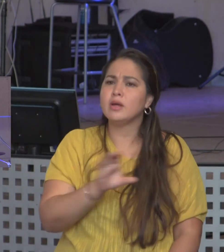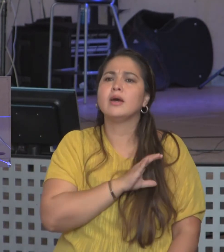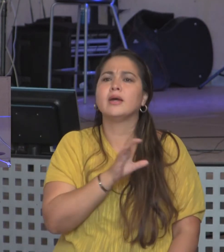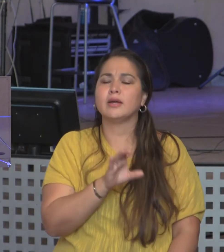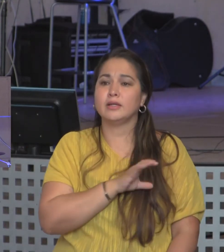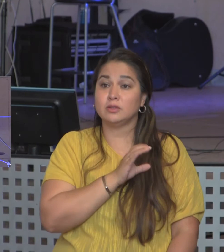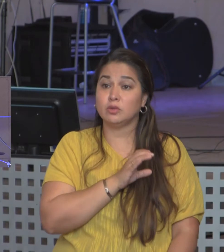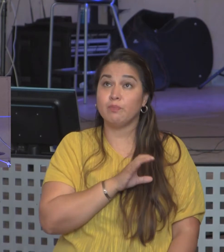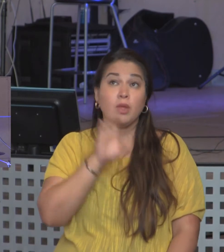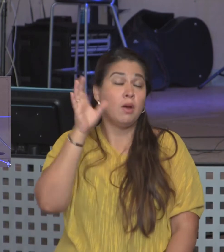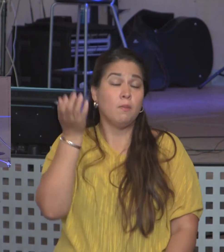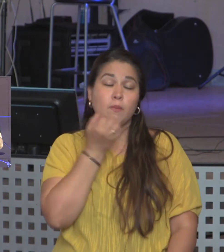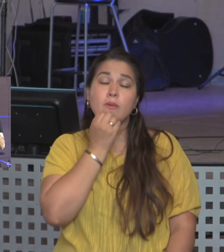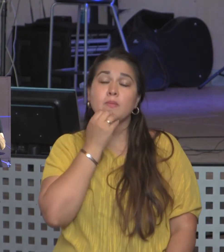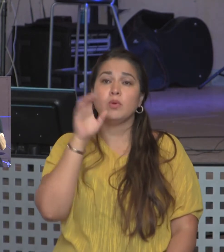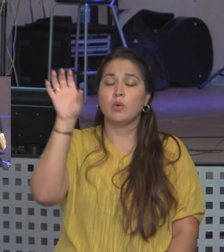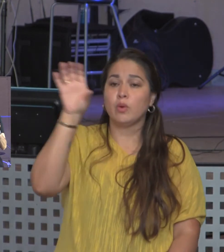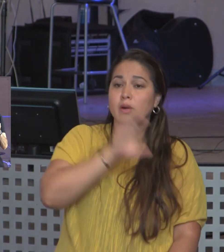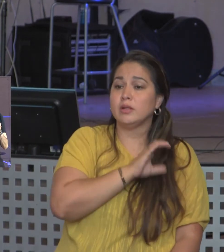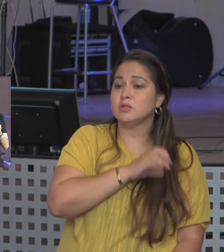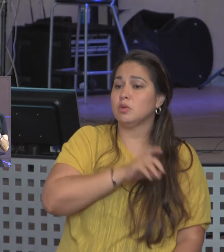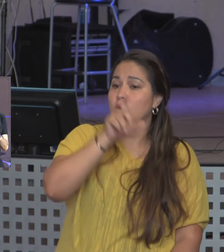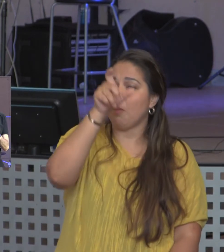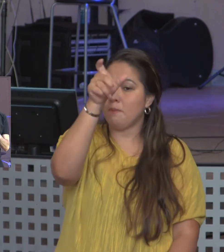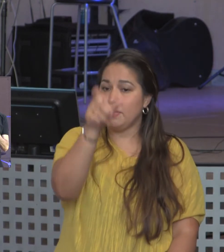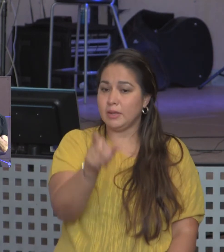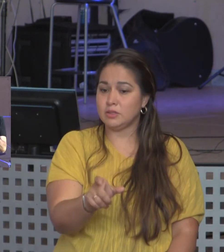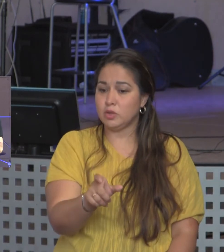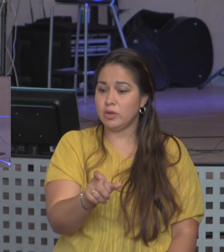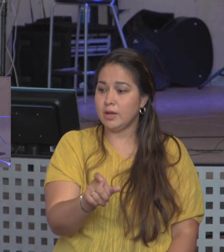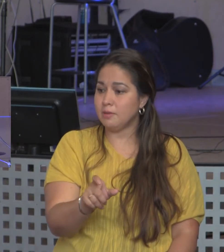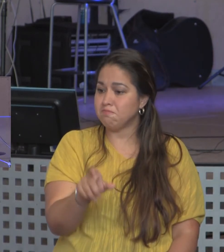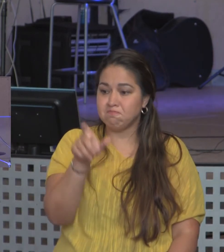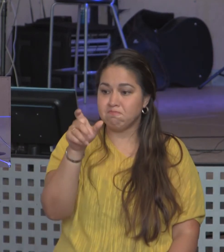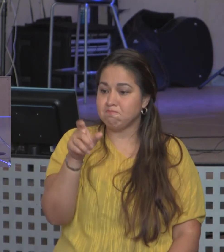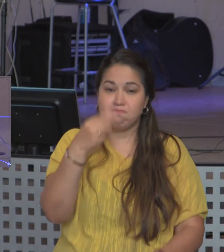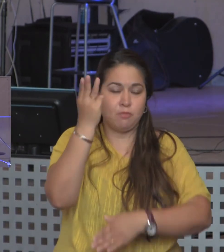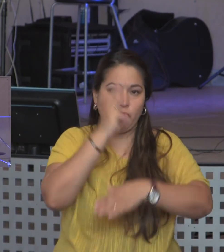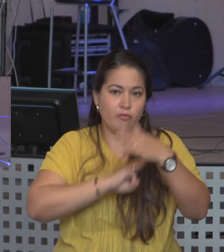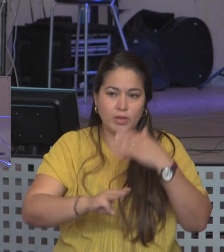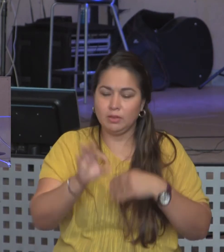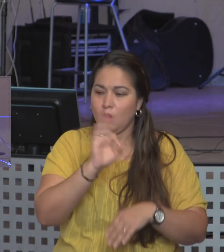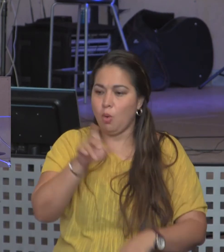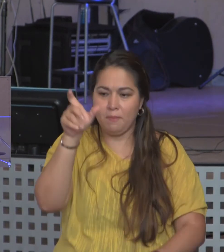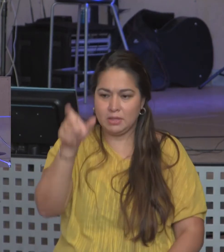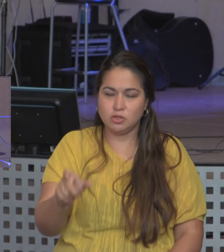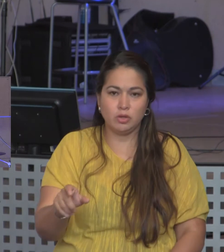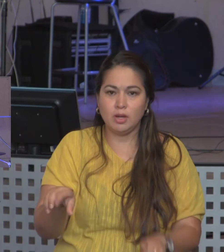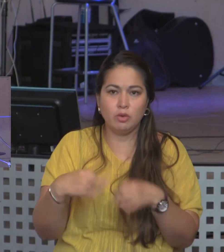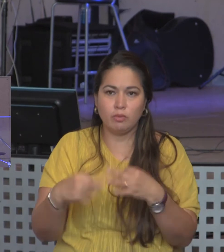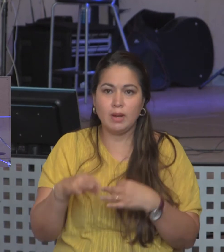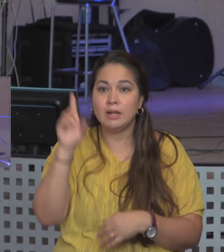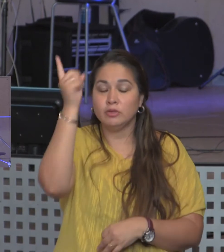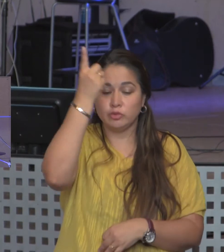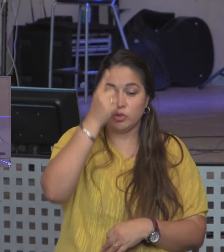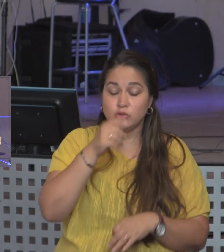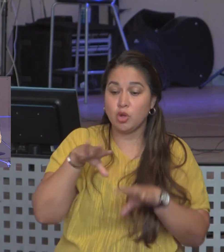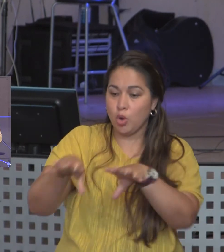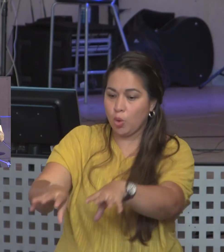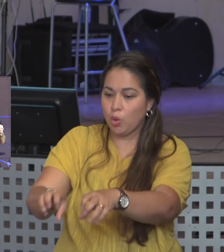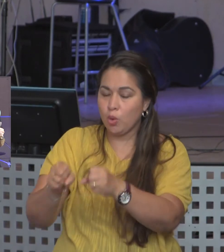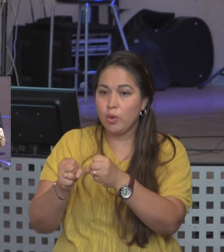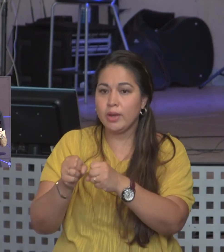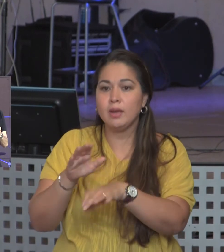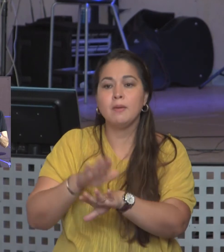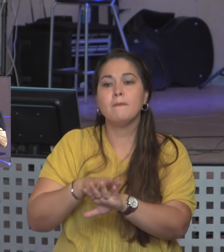está hablando, yo sé que Él es poderoso para hacer que eso se lleve a cabo, aunque a mí me parezca imposible, aunque a mí me parezca